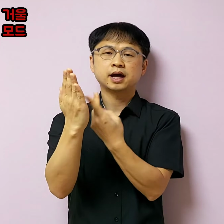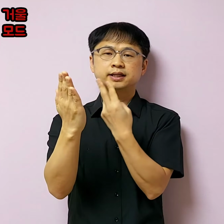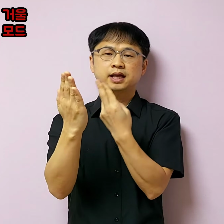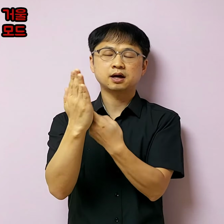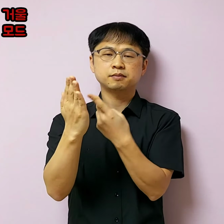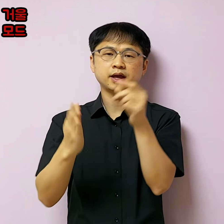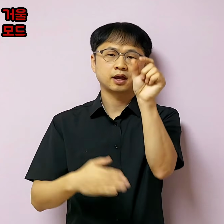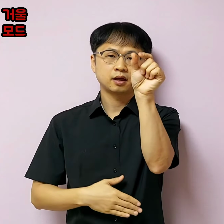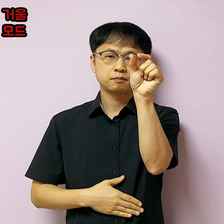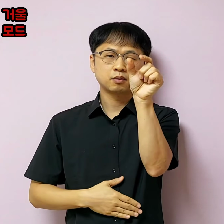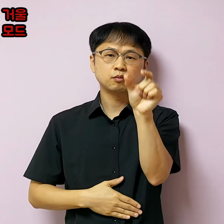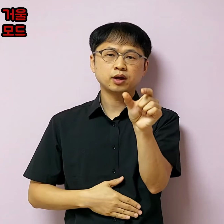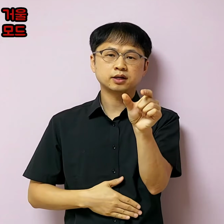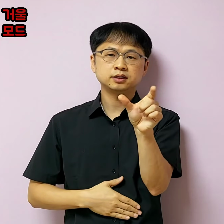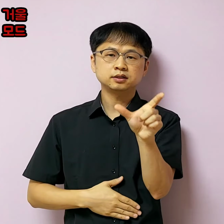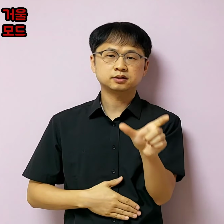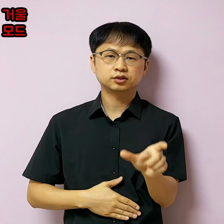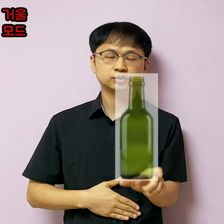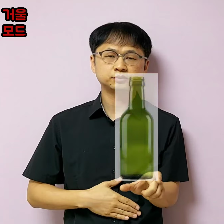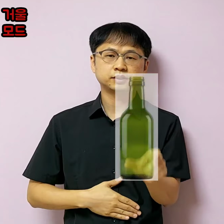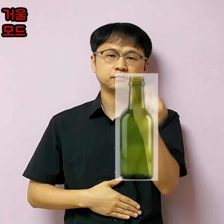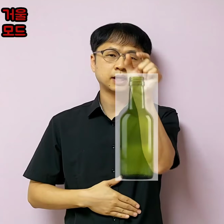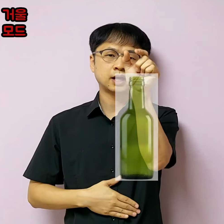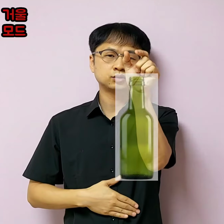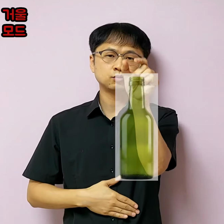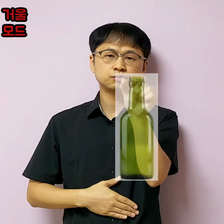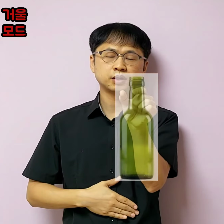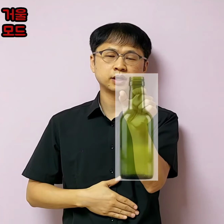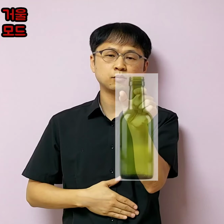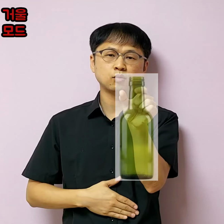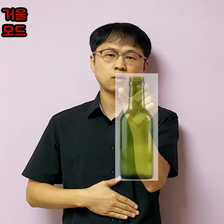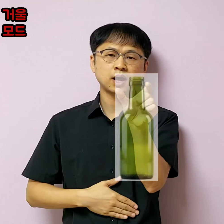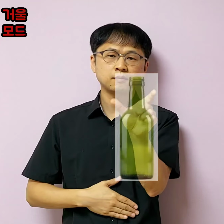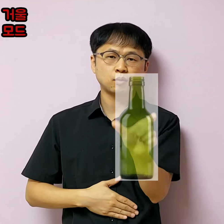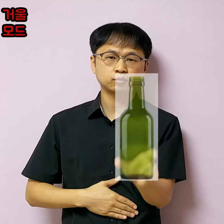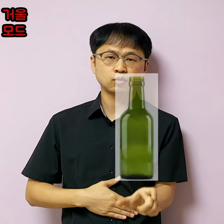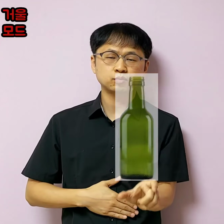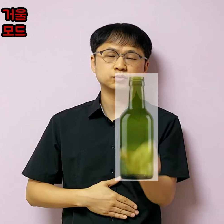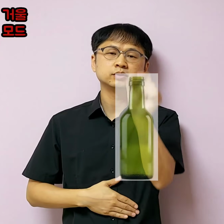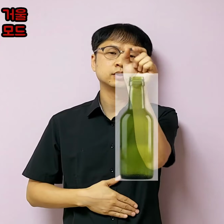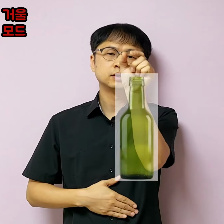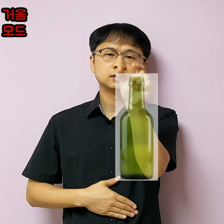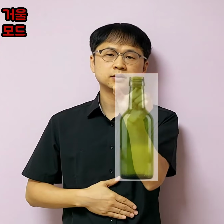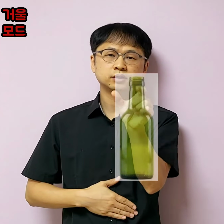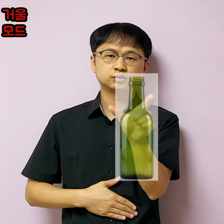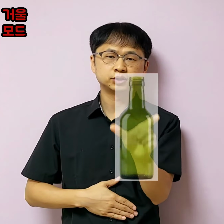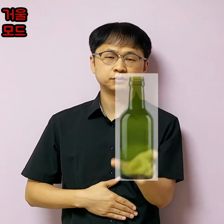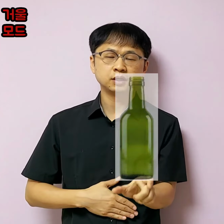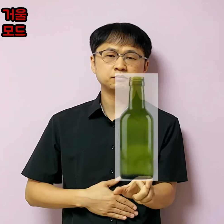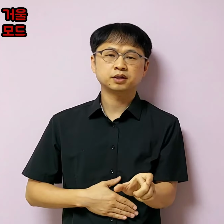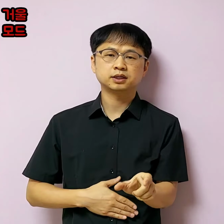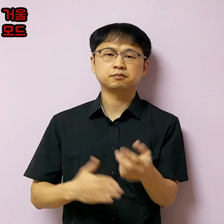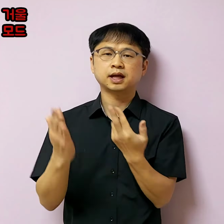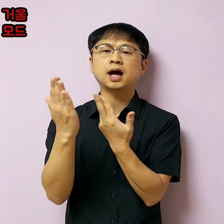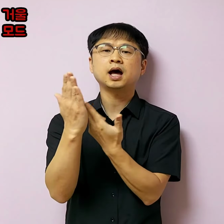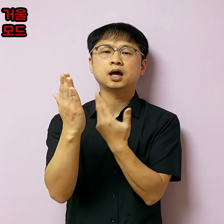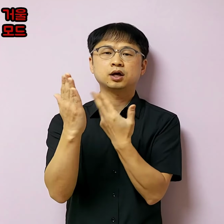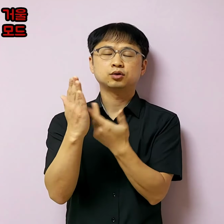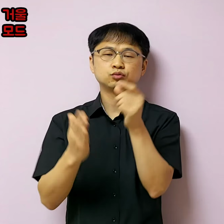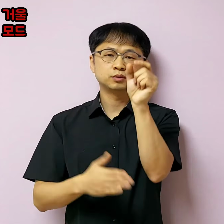한 다음에 병 모양을 그려주시면 됩니다. 좁은 병의 목과 몸통 부분 그려주시면 병이 됩니다.